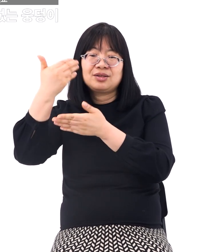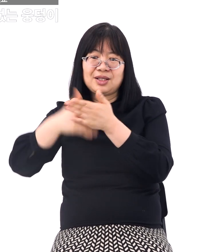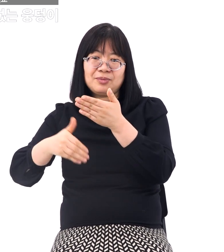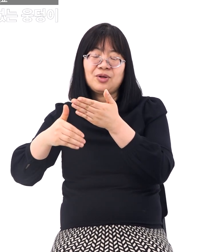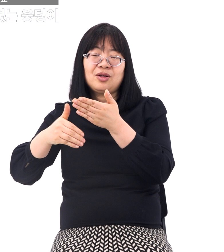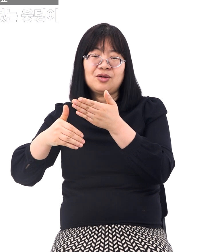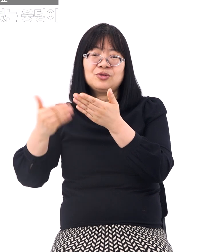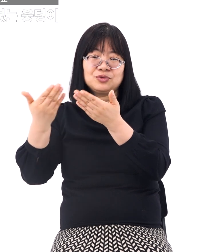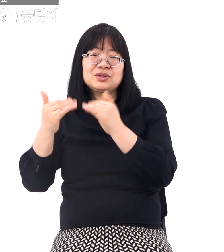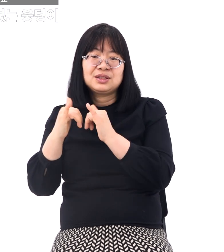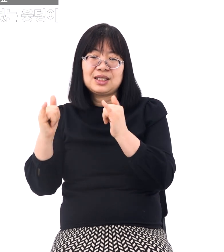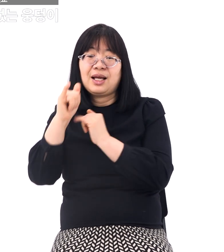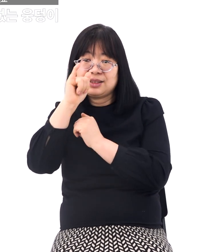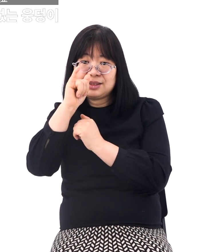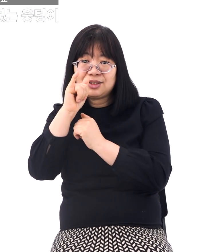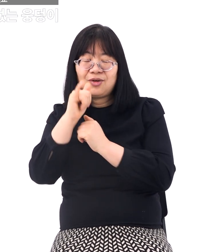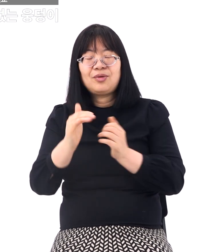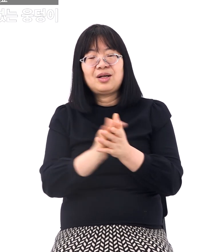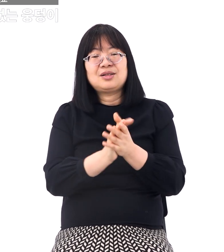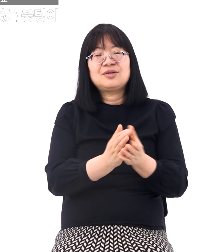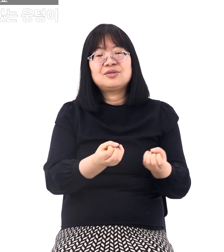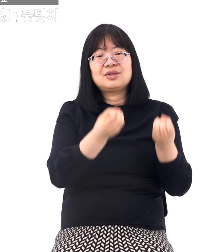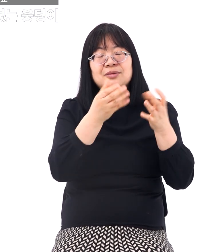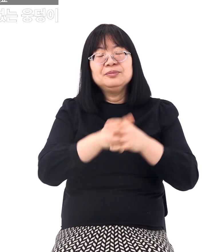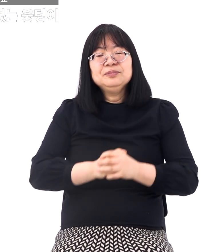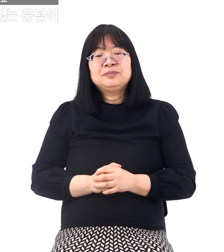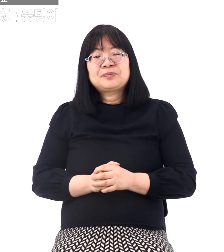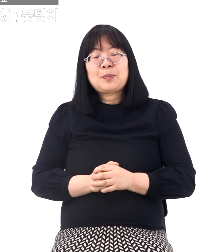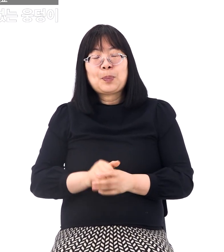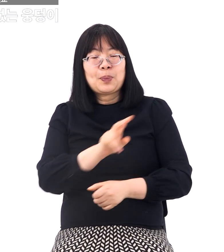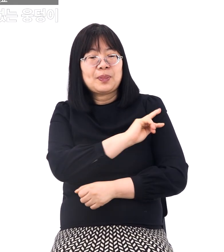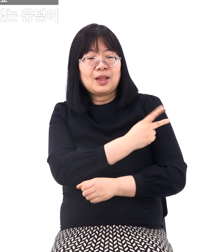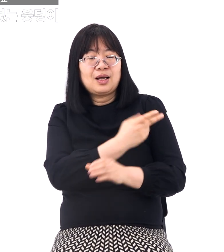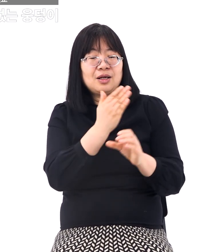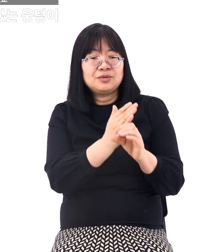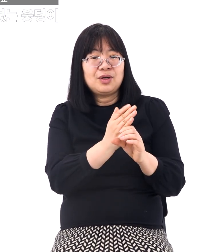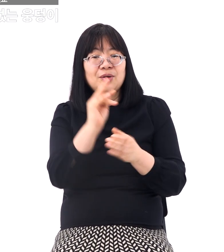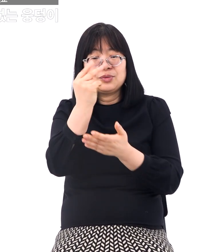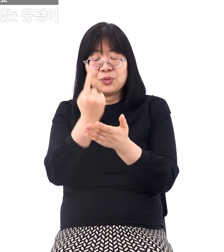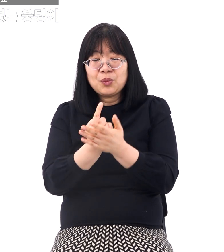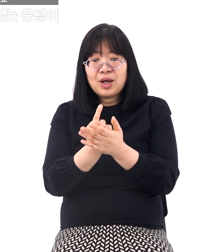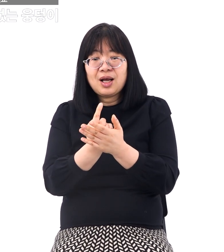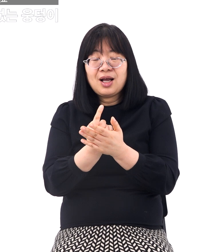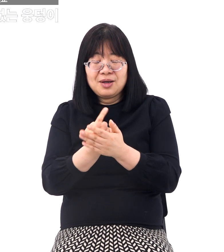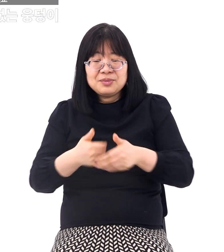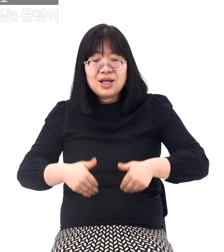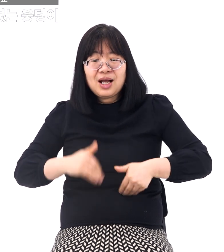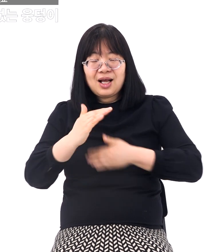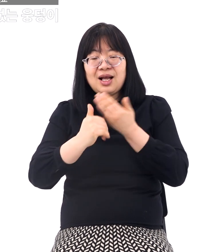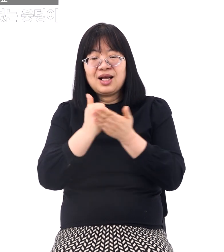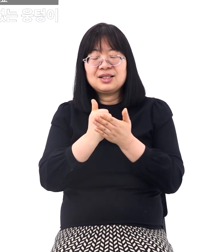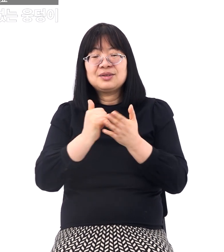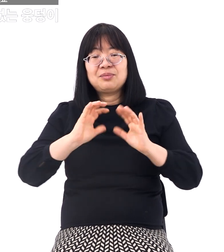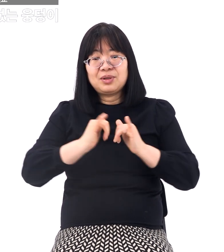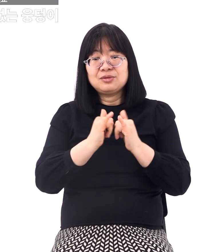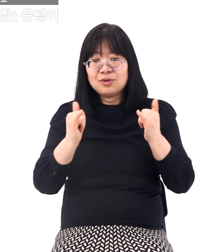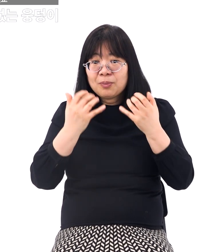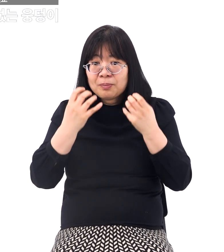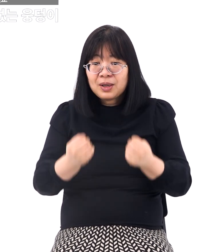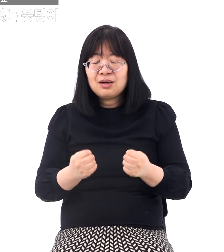말이에요. 할렐루야. 이단들 가운데에도 돌아와야 될 하나님의 백성들이